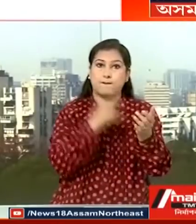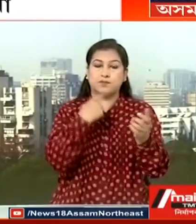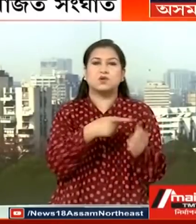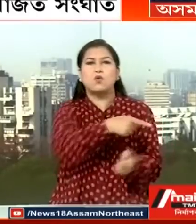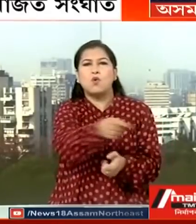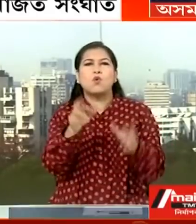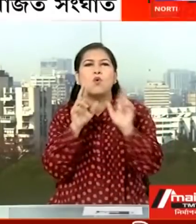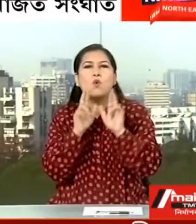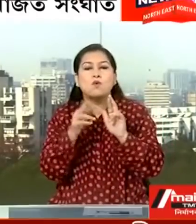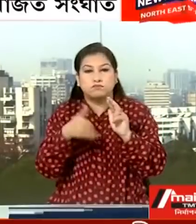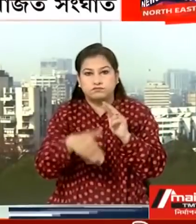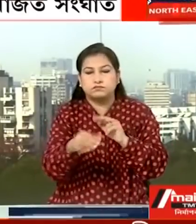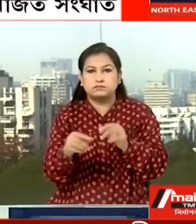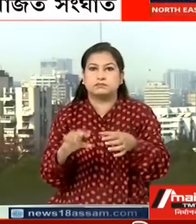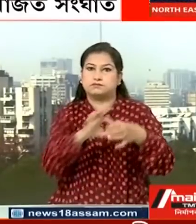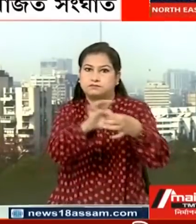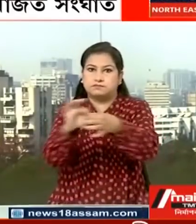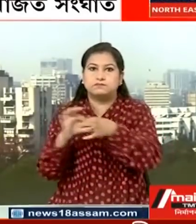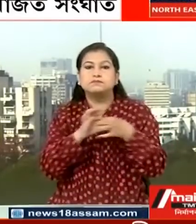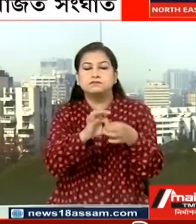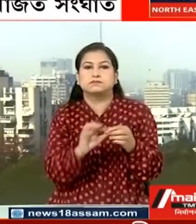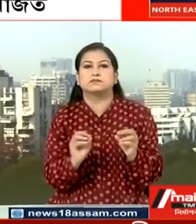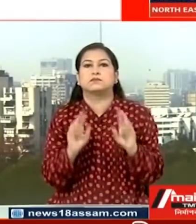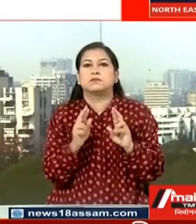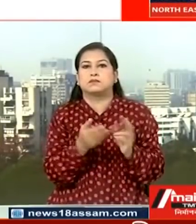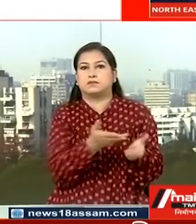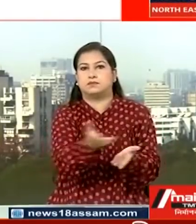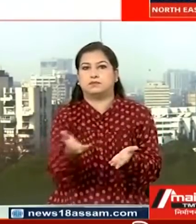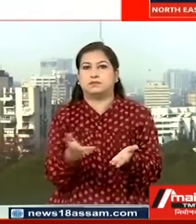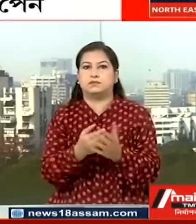का संसद सत्र के दौरान सहयोग मिलेगा।